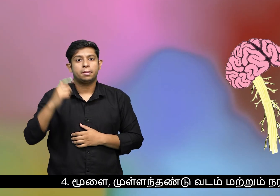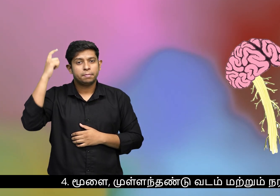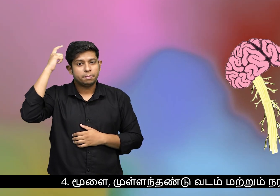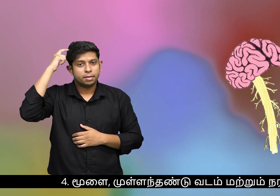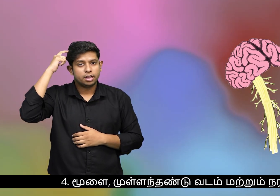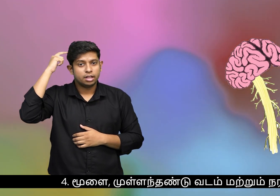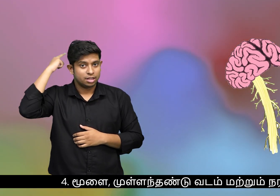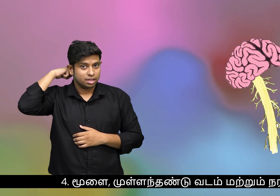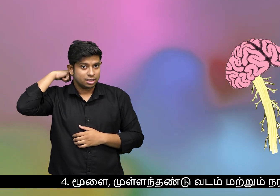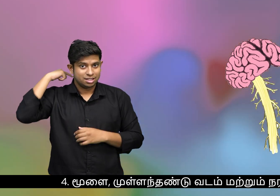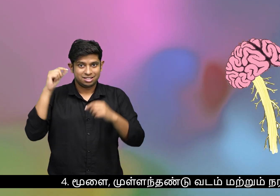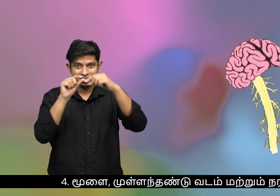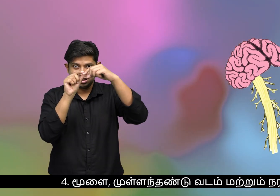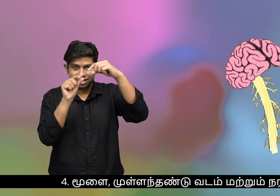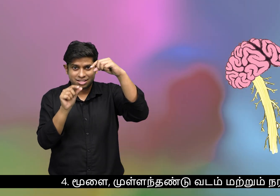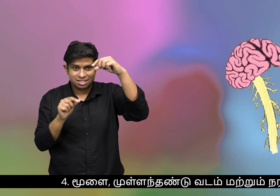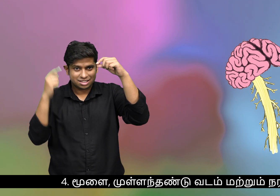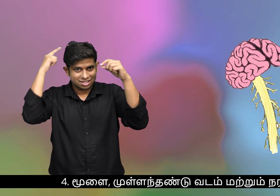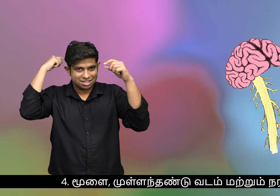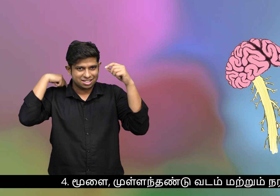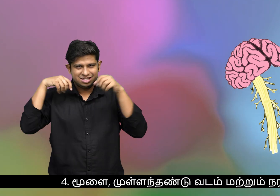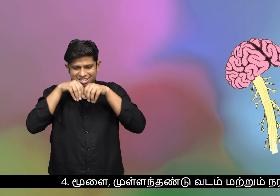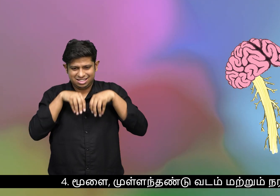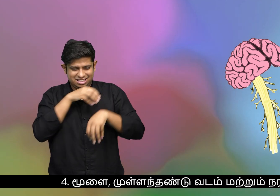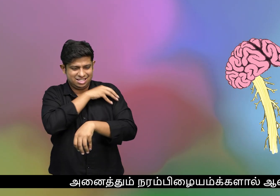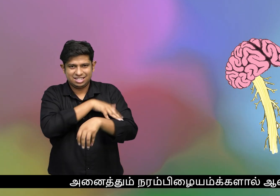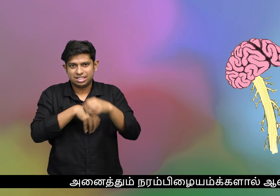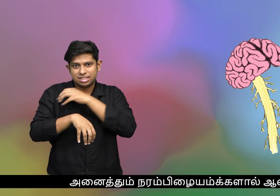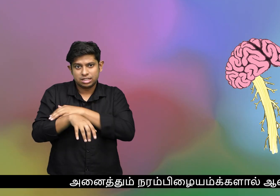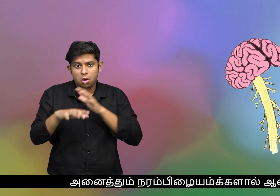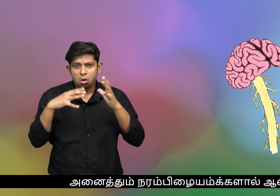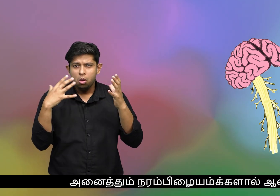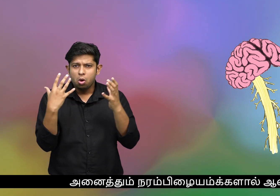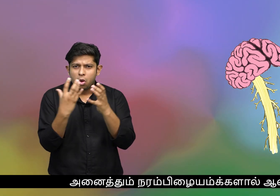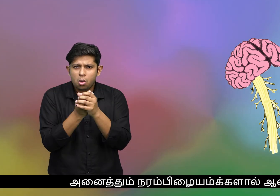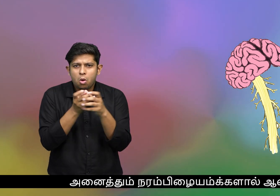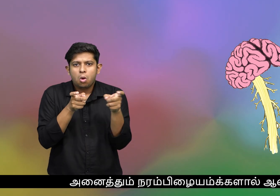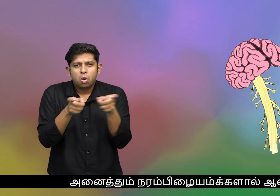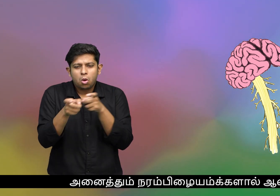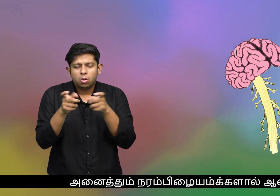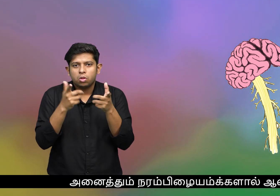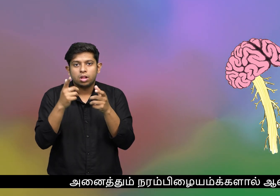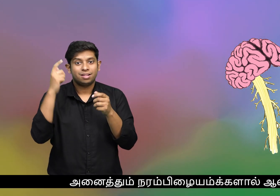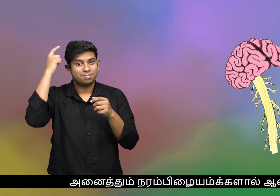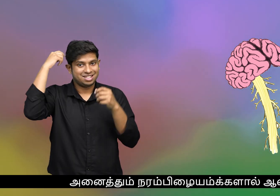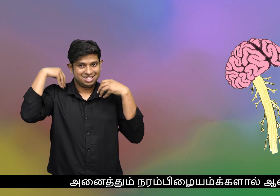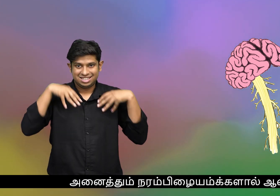மூளை, முள்ளந்தண்டு வடம் மற்றும் நரம்புகள் அனைத்தும் நரம்பிழையங்களால் ஆனவை.